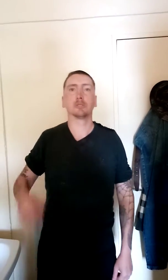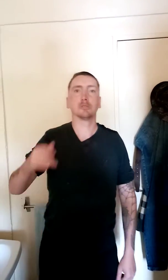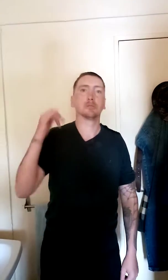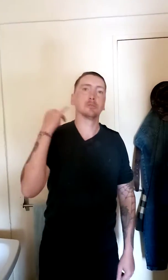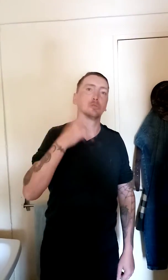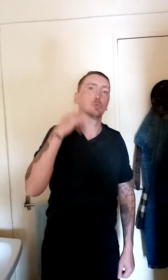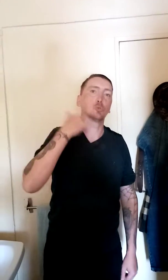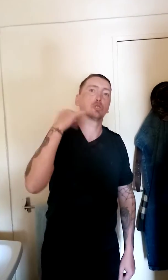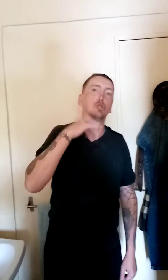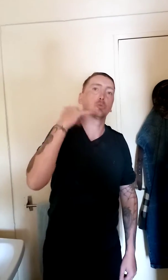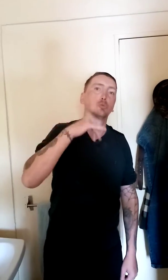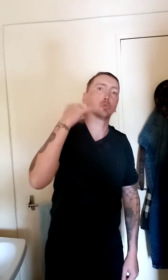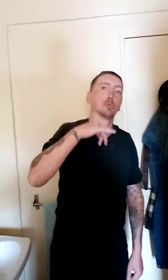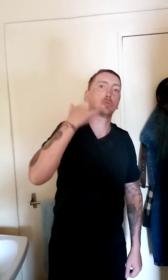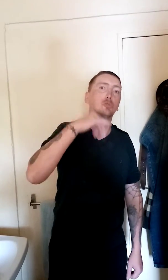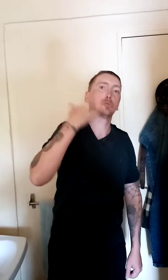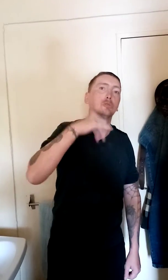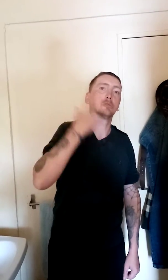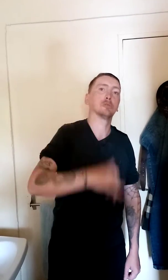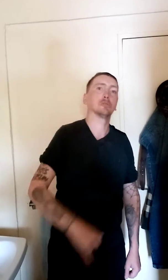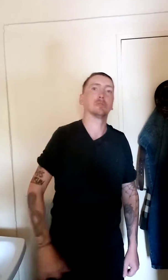mais pour que les jeunes se ressaisissent.